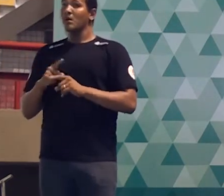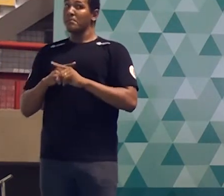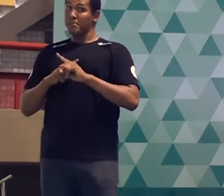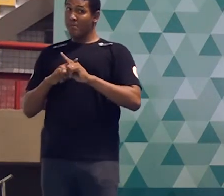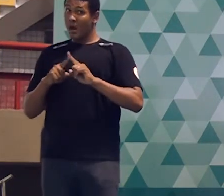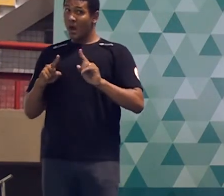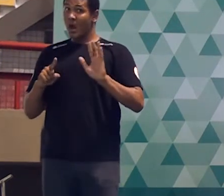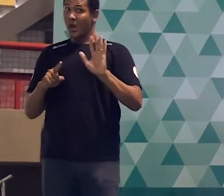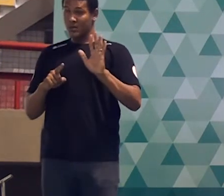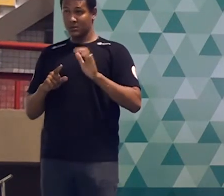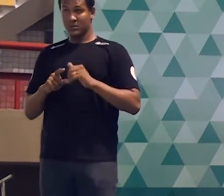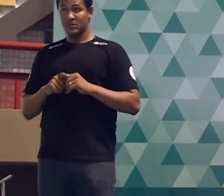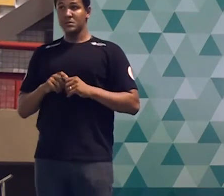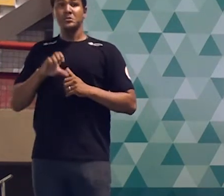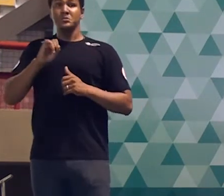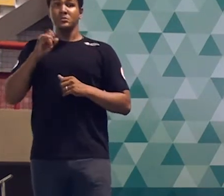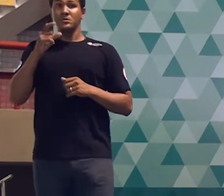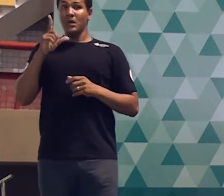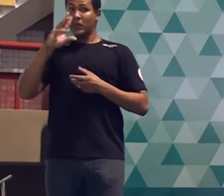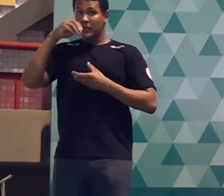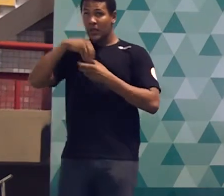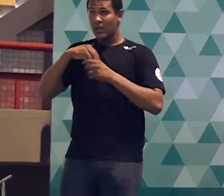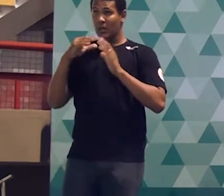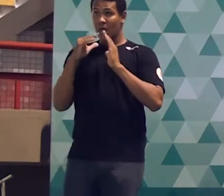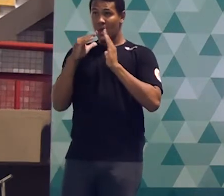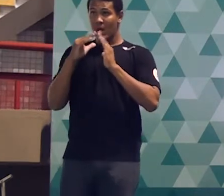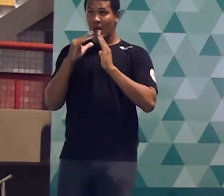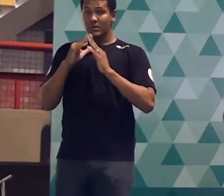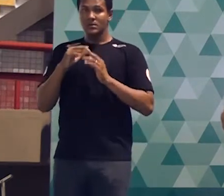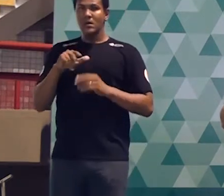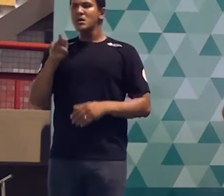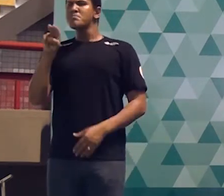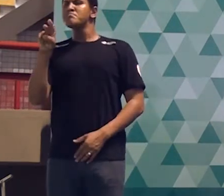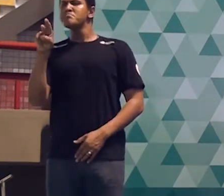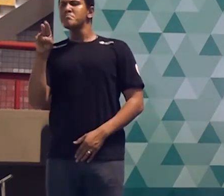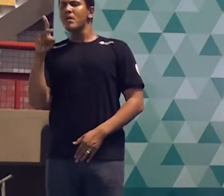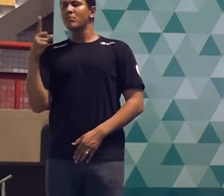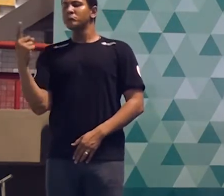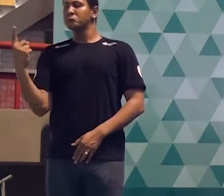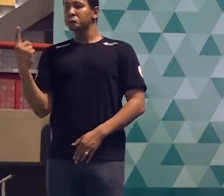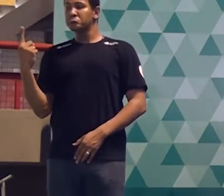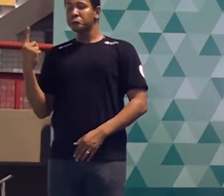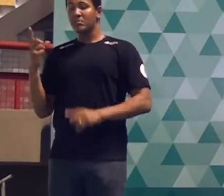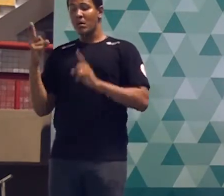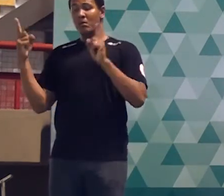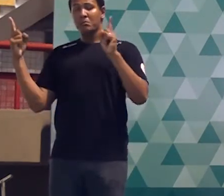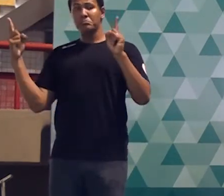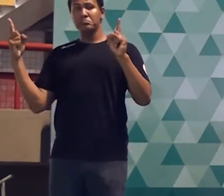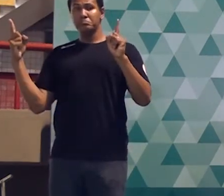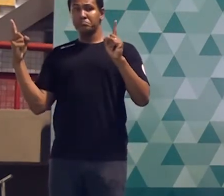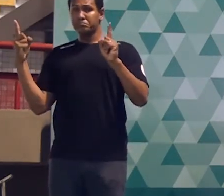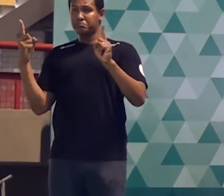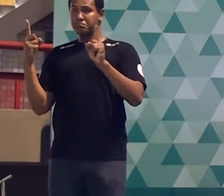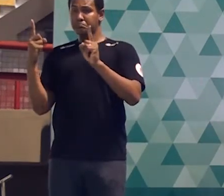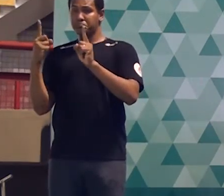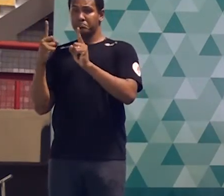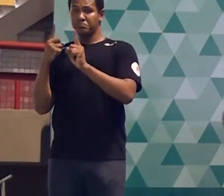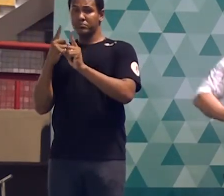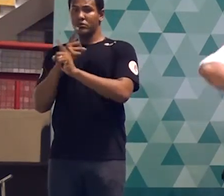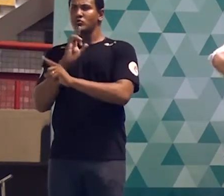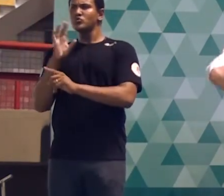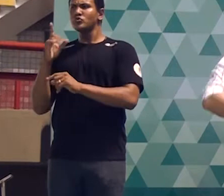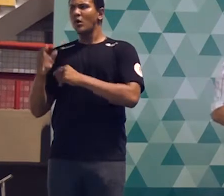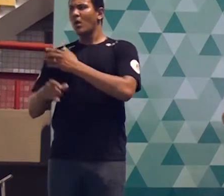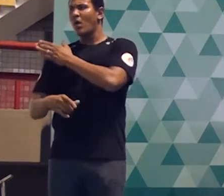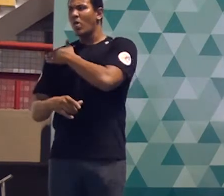seu, uma irmã sua, dentro de casa, passar perto de você num corredor, sem derrubar nada e encostar